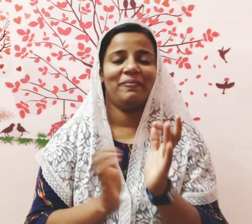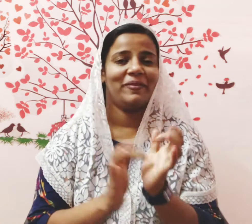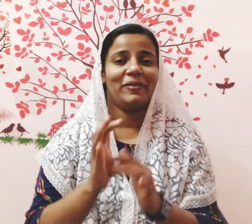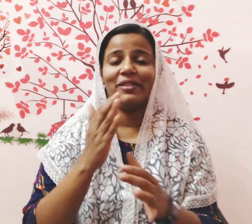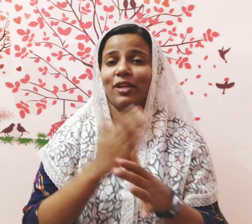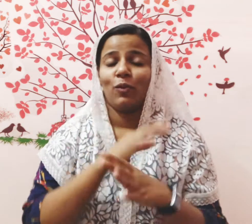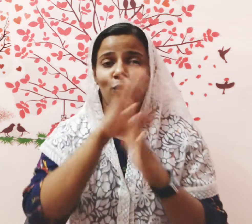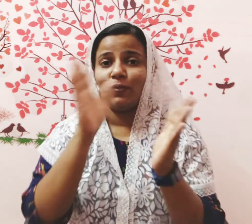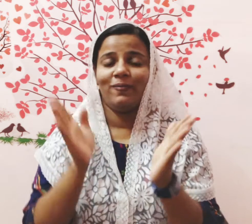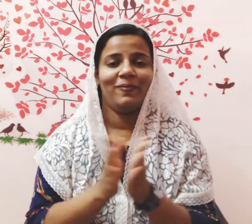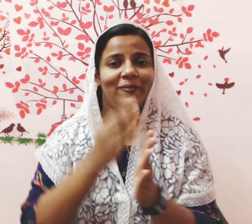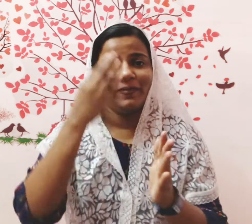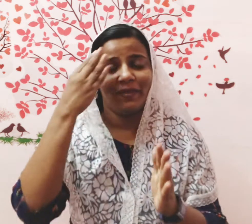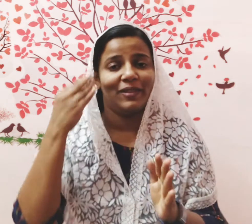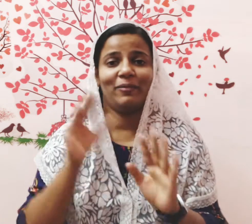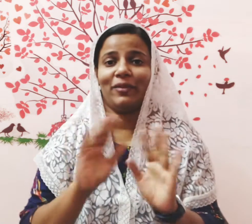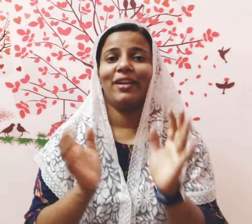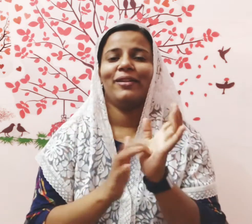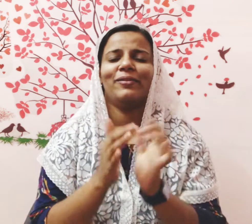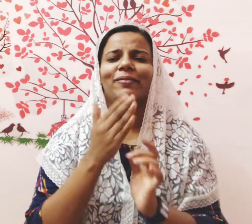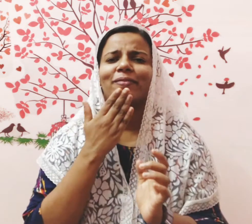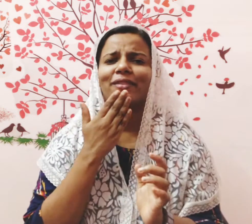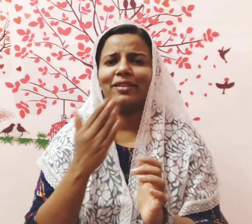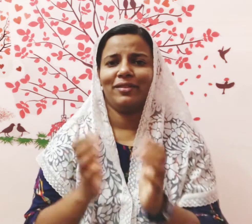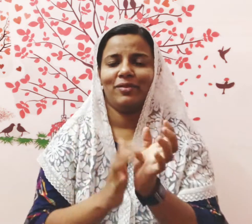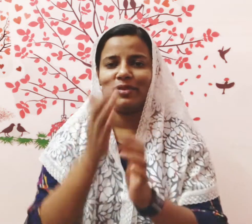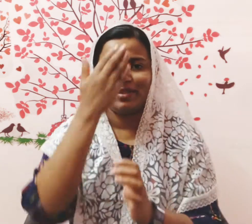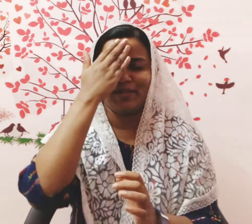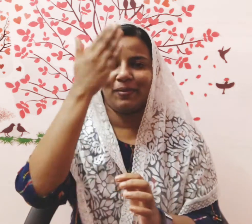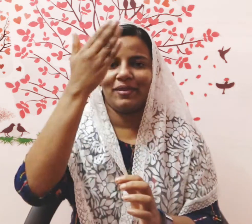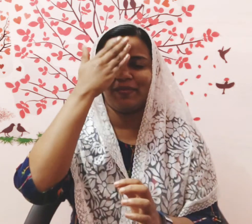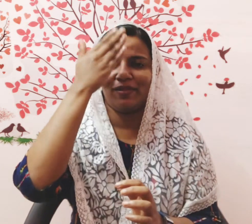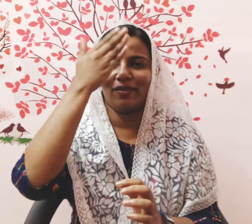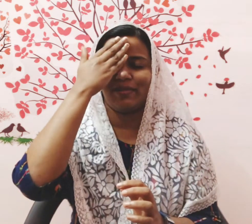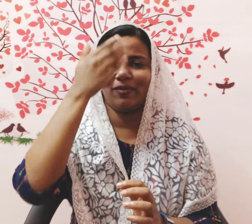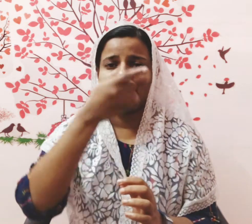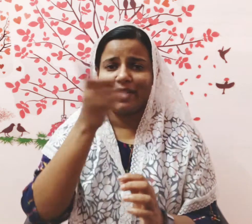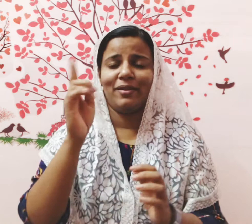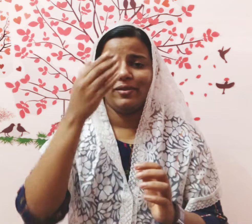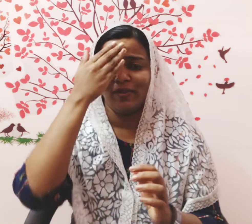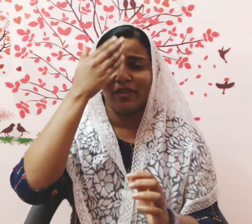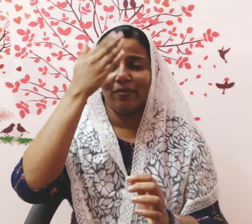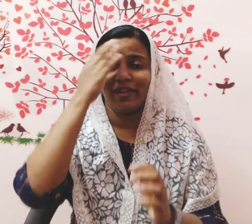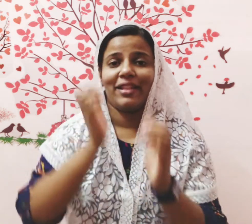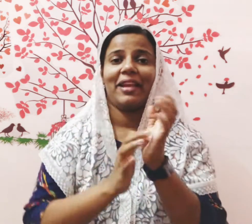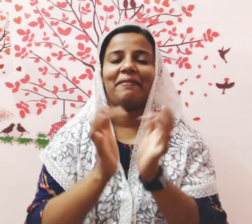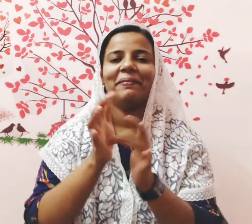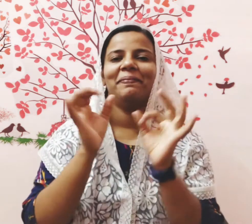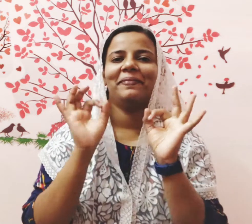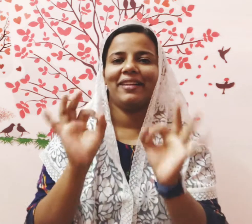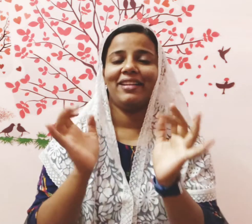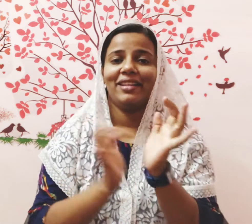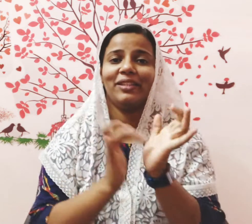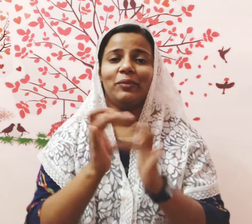കളയല്ലേ, കർത്താവ് ചെയ്തതൊന്നും മറന്നു കളയല്ലേ. കർത്താവിനെ നന്ദിയോടെ സ്തോത്രം പറഞ്ഞാട്ടെ, കർത്താവിനെ നന്ദിയോടെ സ്തോത്രം പറഞ്ഞാട്ടെ. യഹോവ നല്ലവനല്ലോ, അങ്ങയുടെ